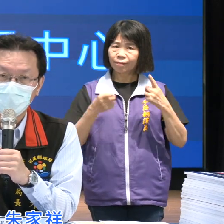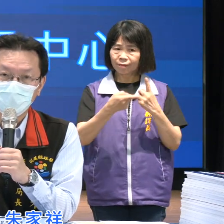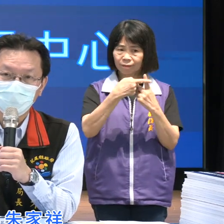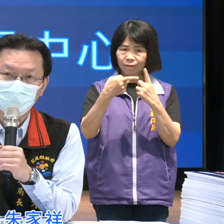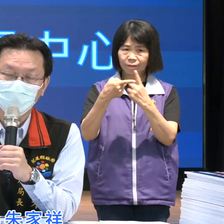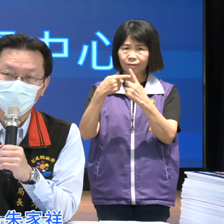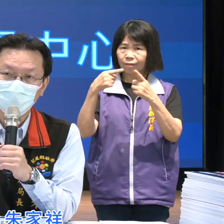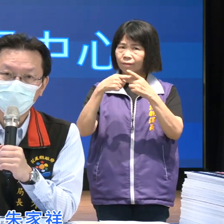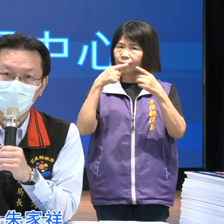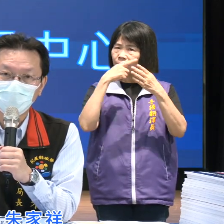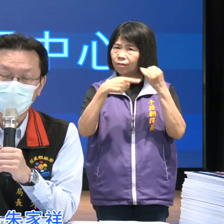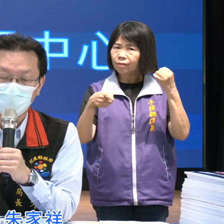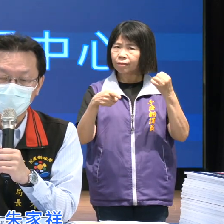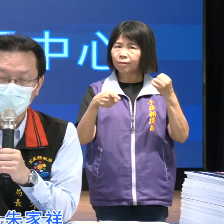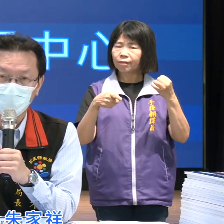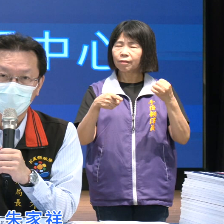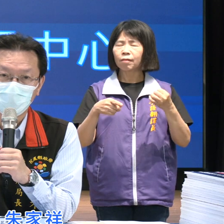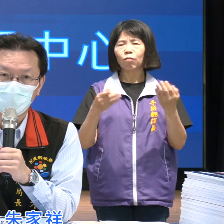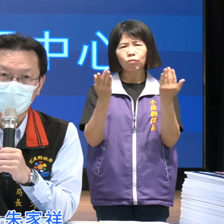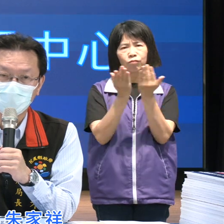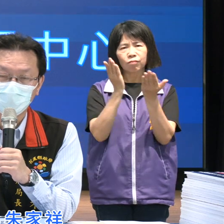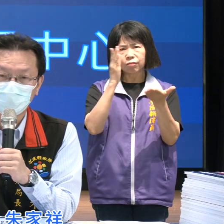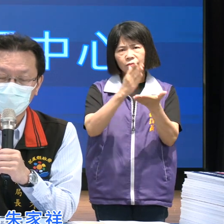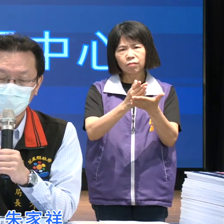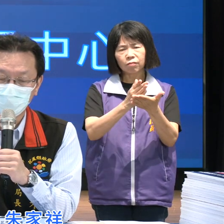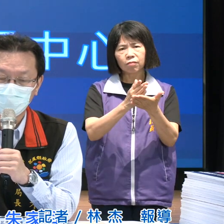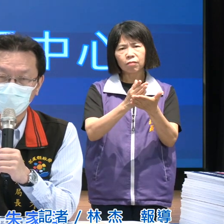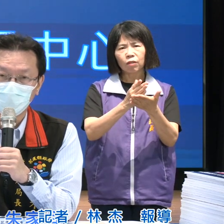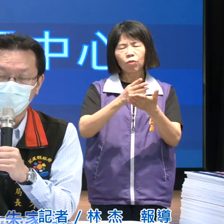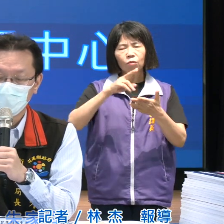数并没有因为停课或